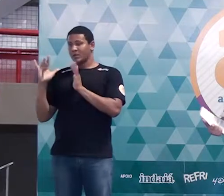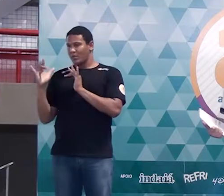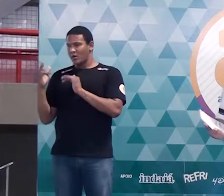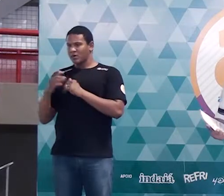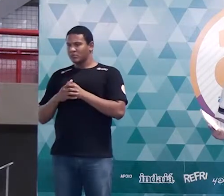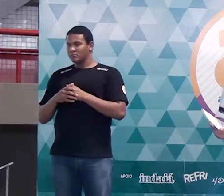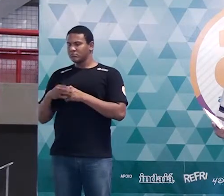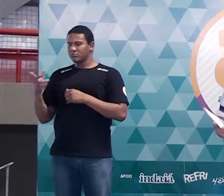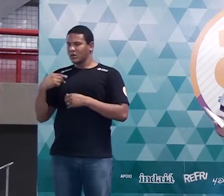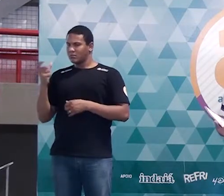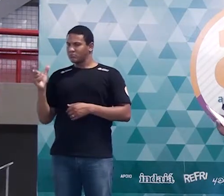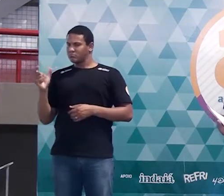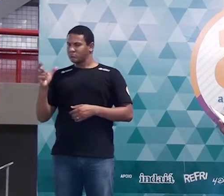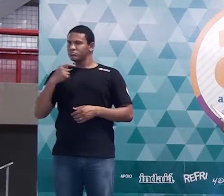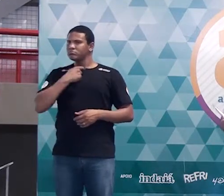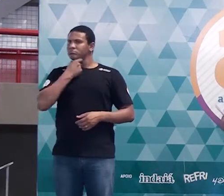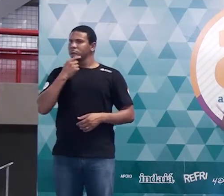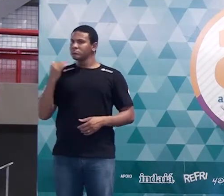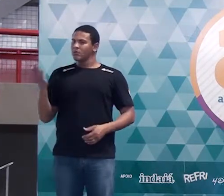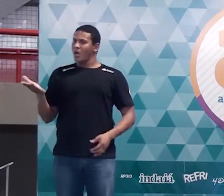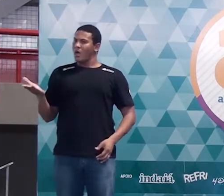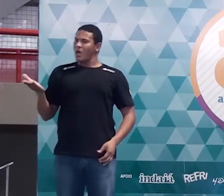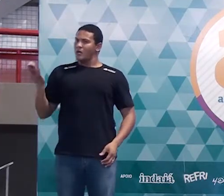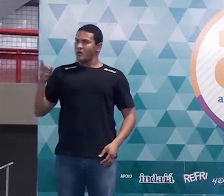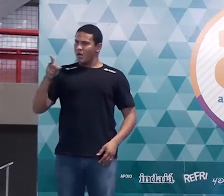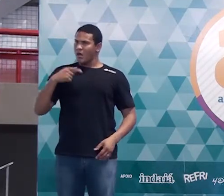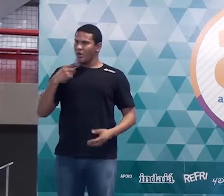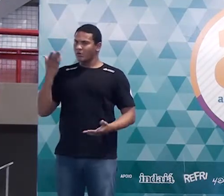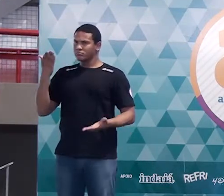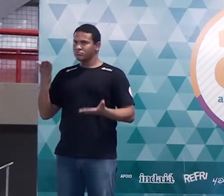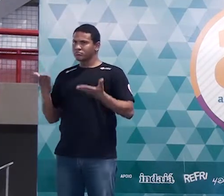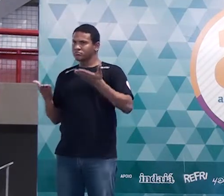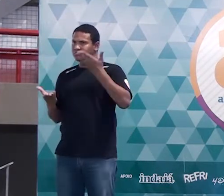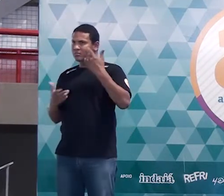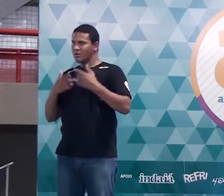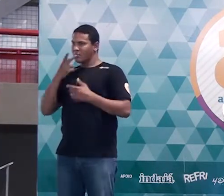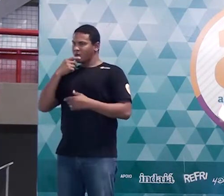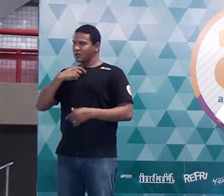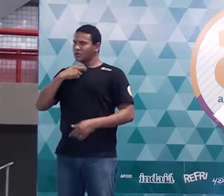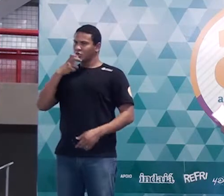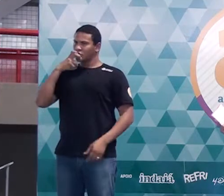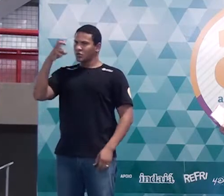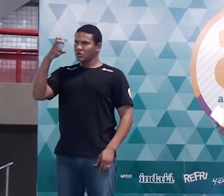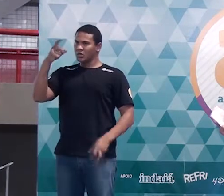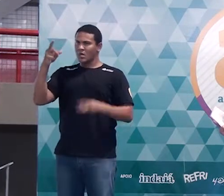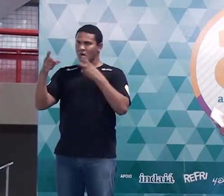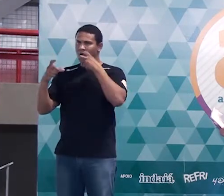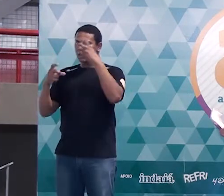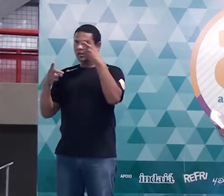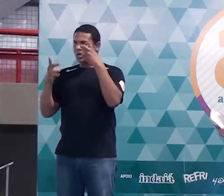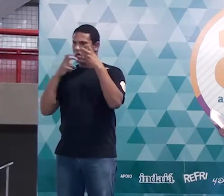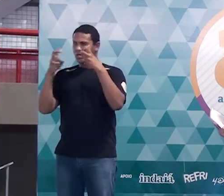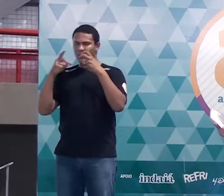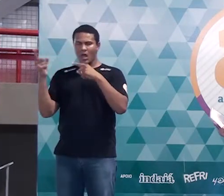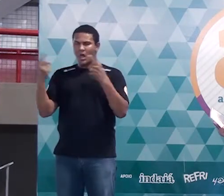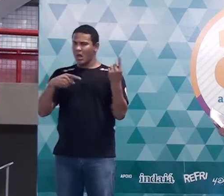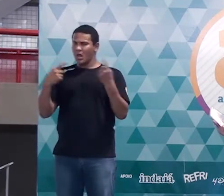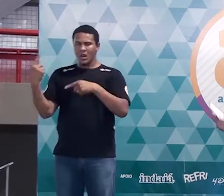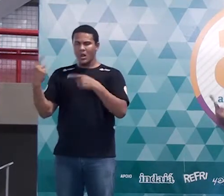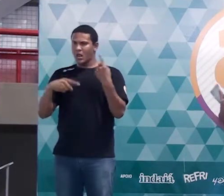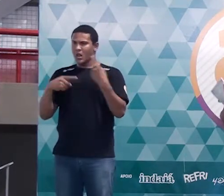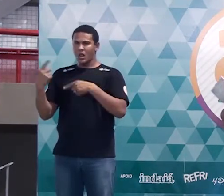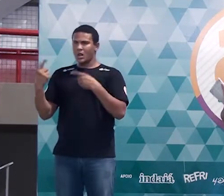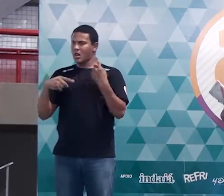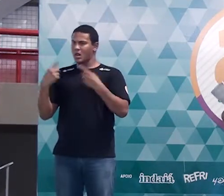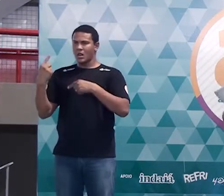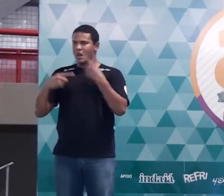a voz. Quando ele levanta a voz, você levanta também. Daqui a pouco os dois estão gritando,